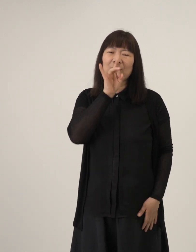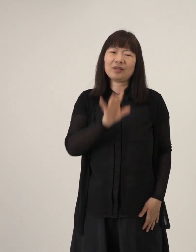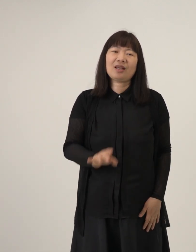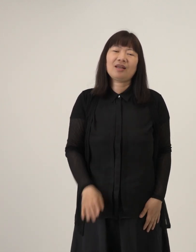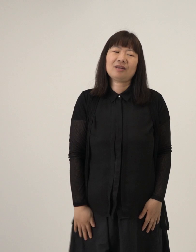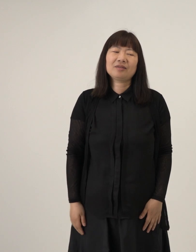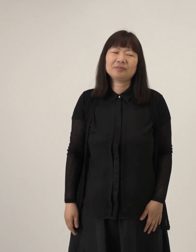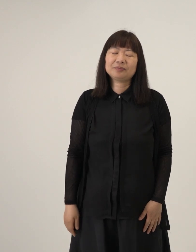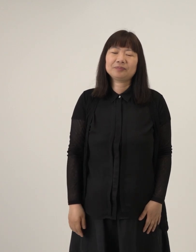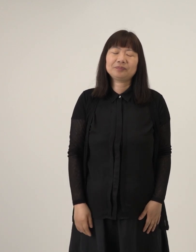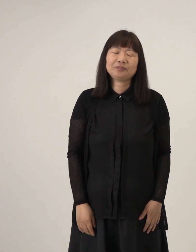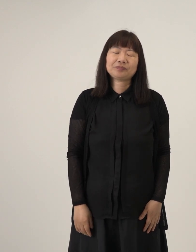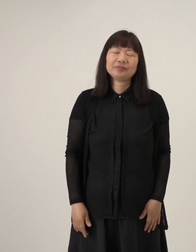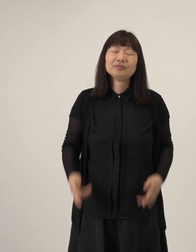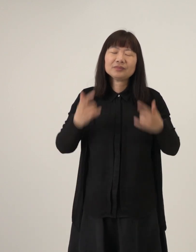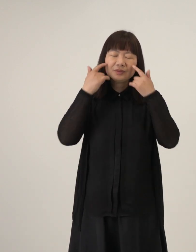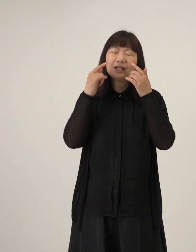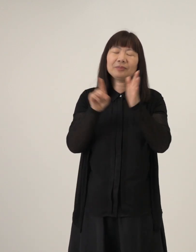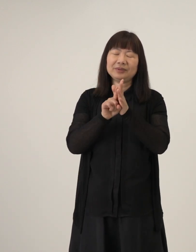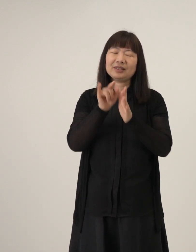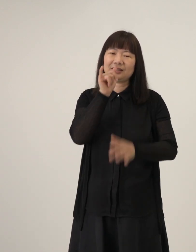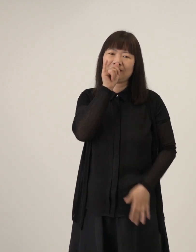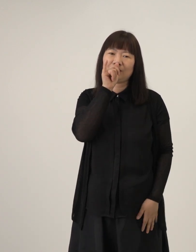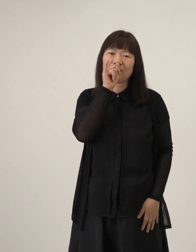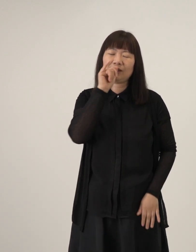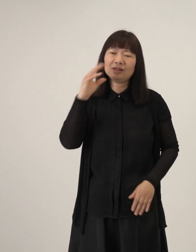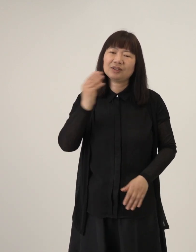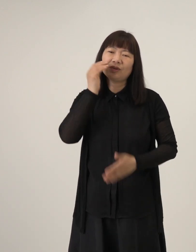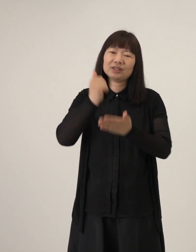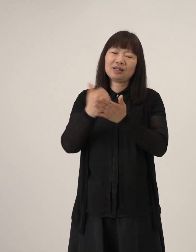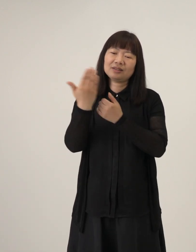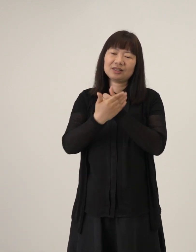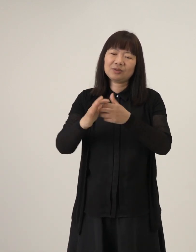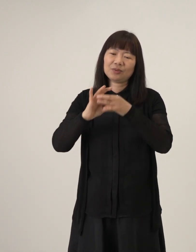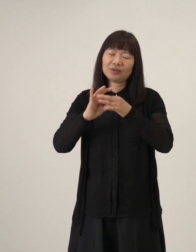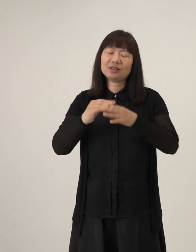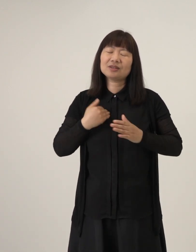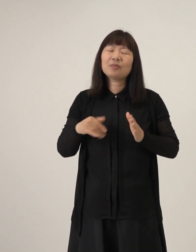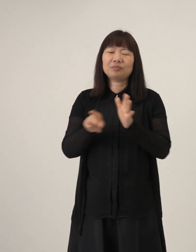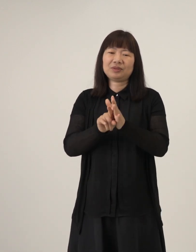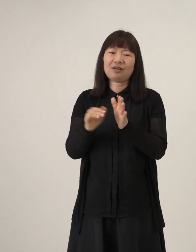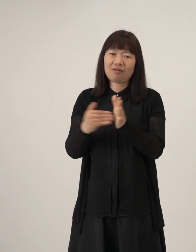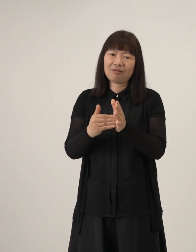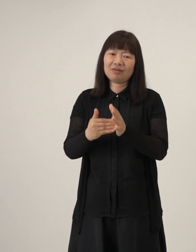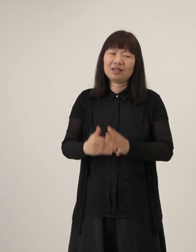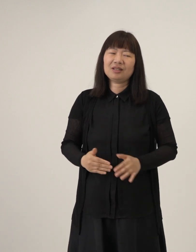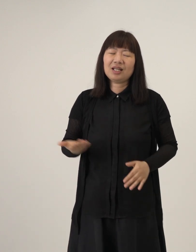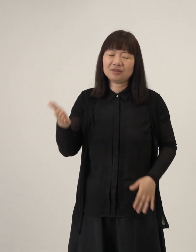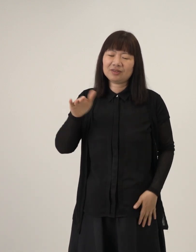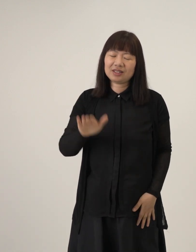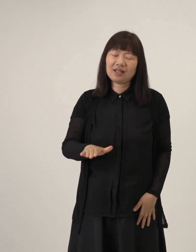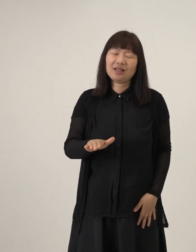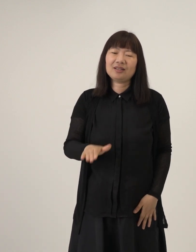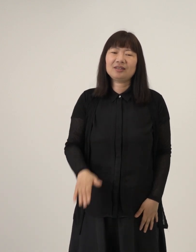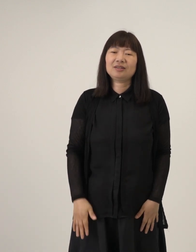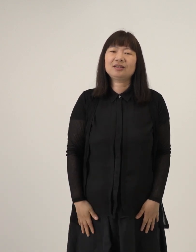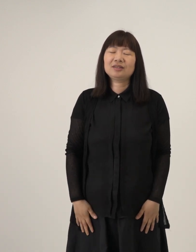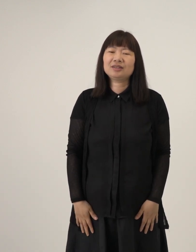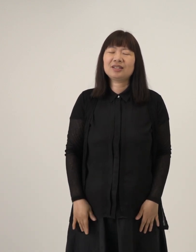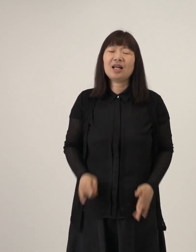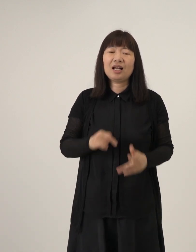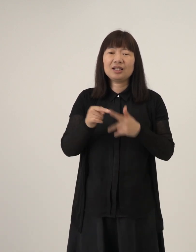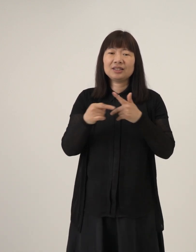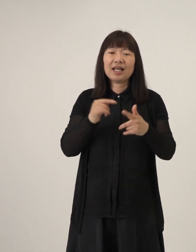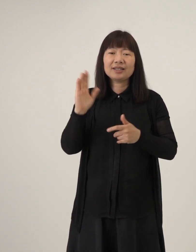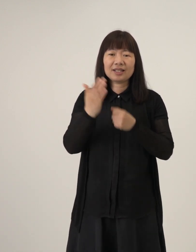사실 분명히 믿어져요. 성령의 은혜를 통해서 저는 믿어요. 그런데 이해가